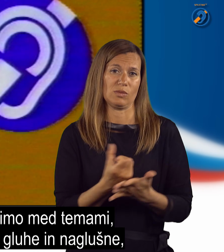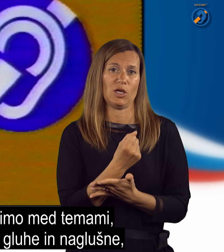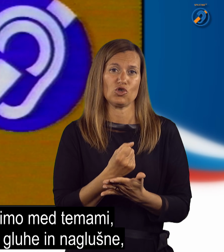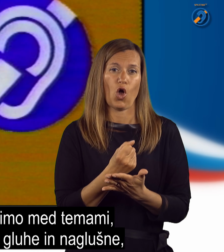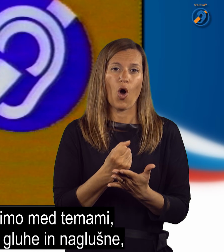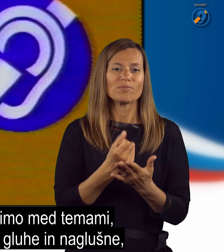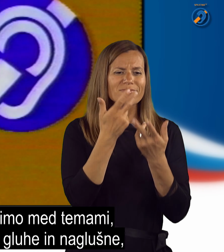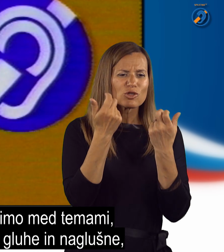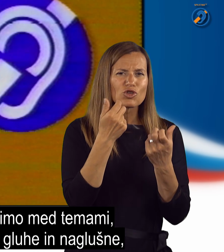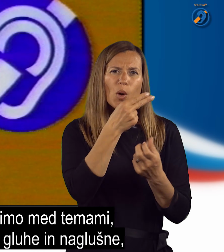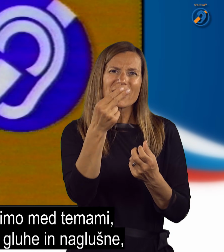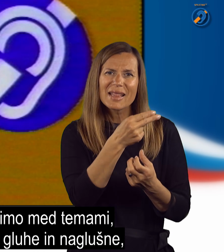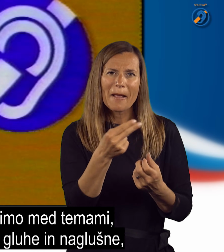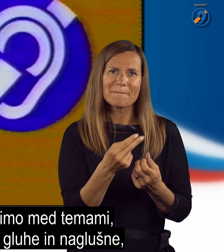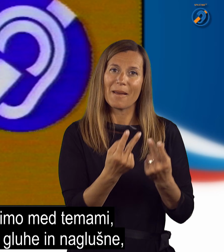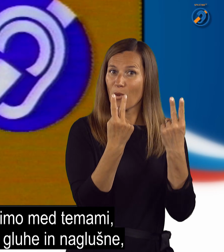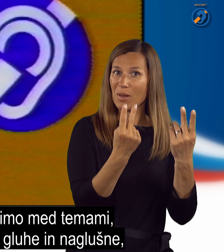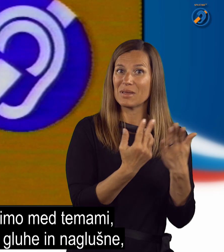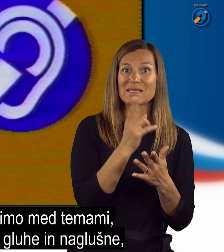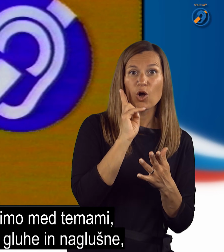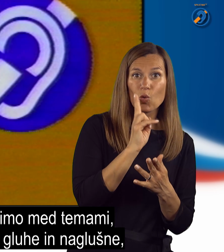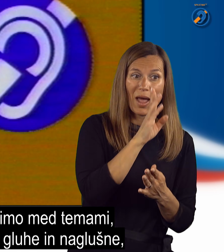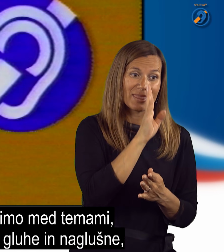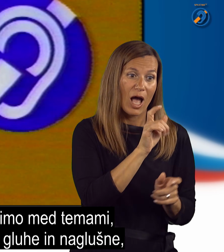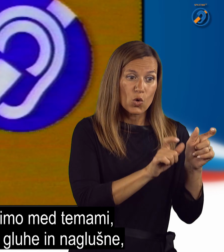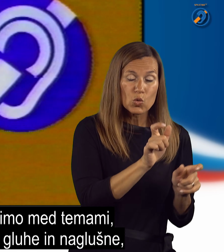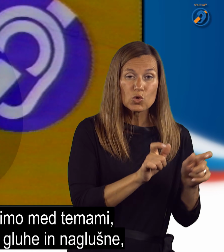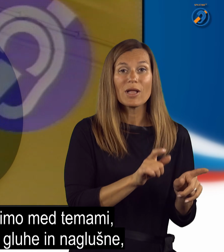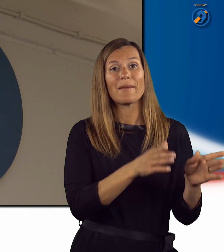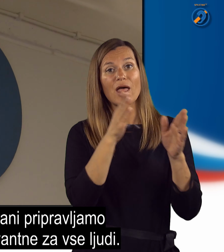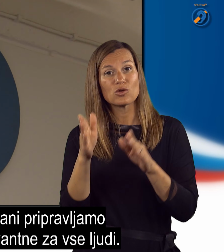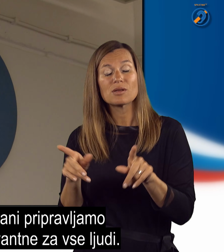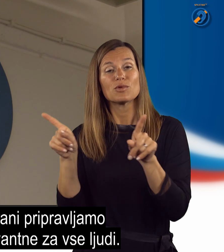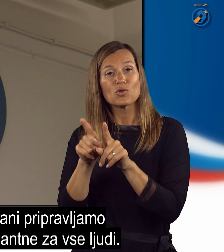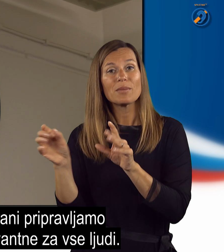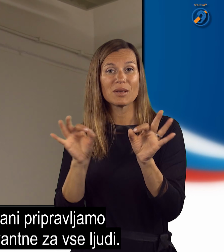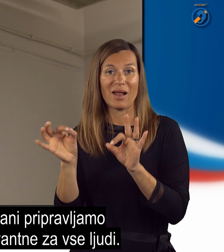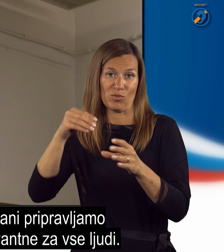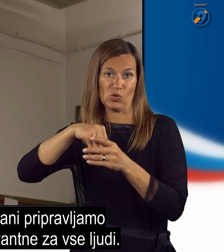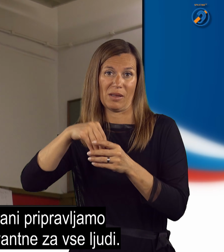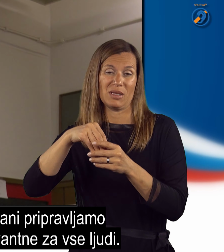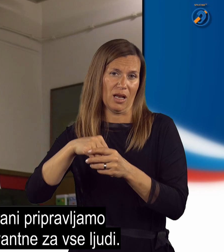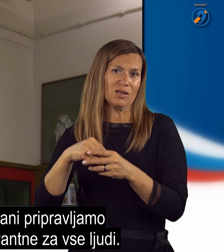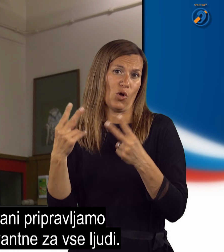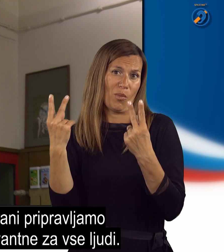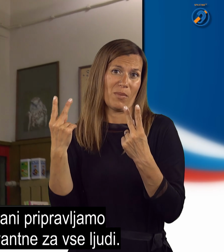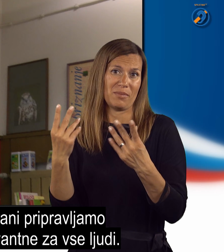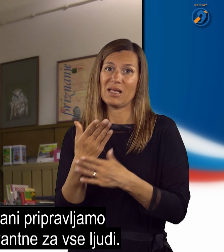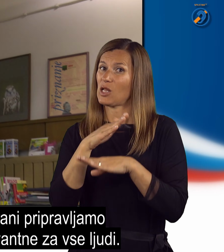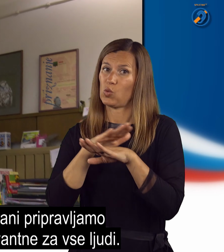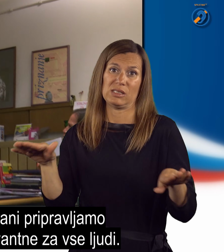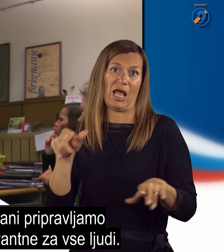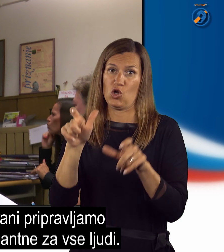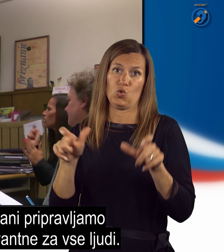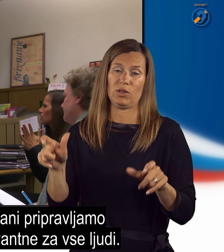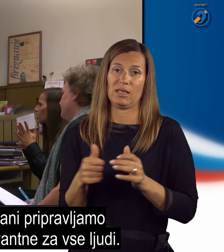da uspešno krmarimo med temami, ki so pomembne za gluhe in naglušne, in na drugi strani, da pripravljamo vsebine,